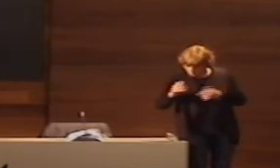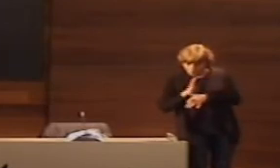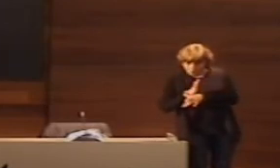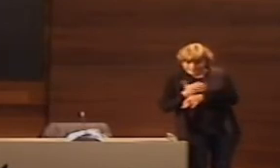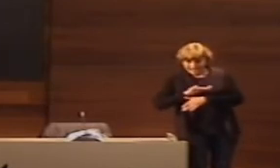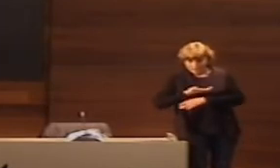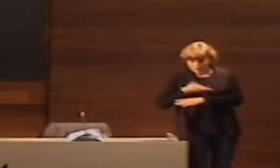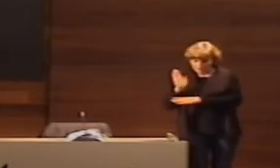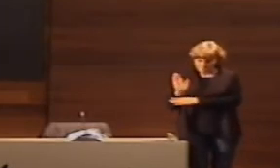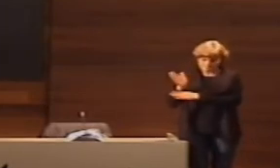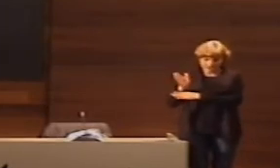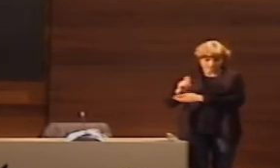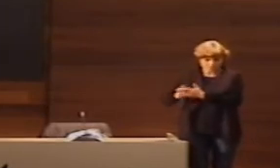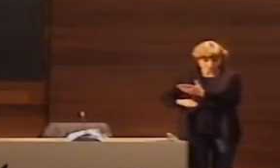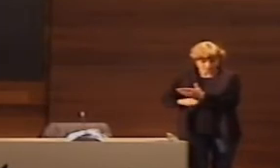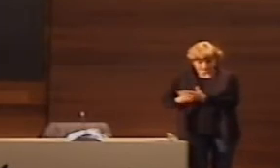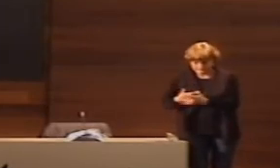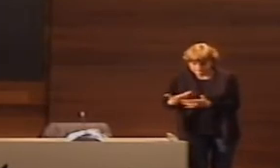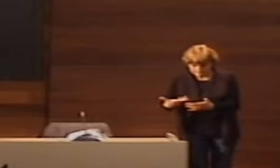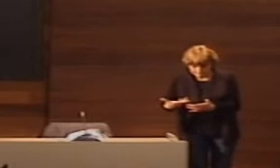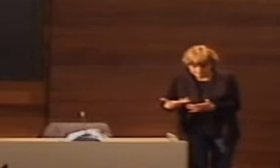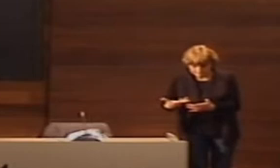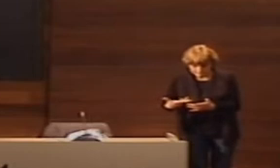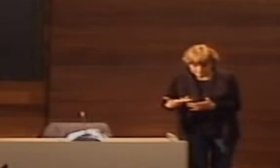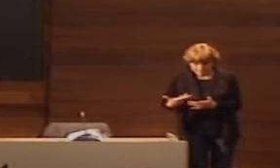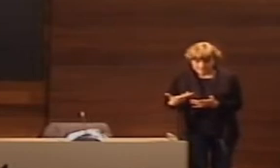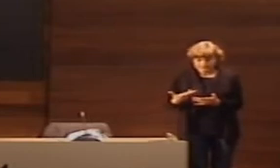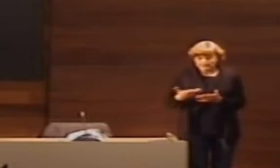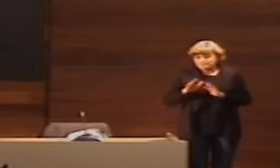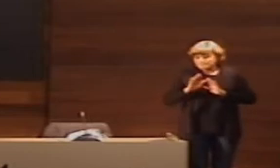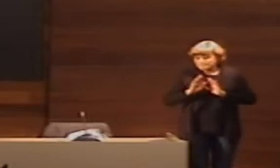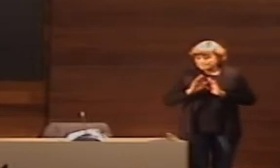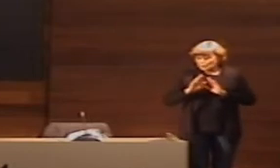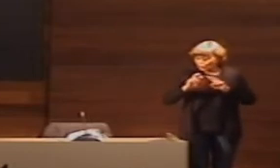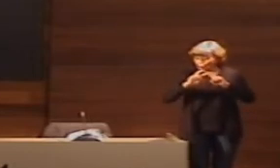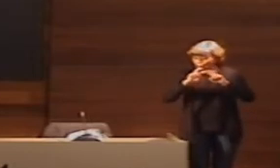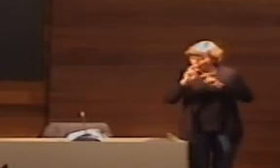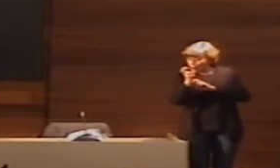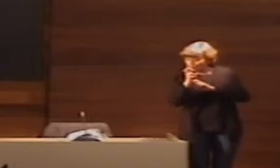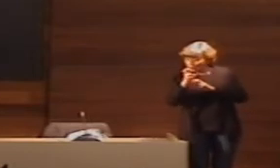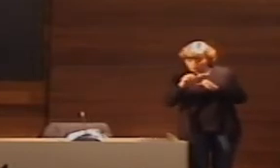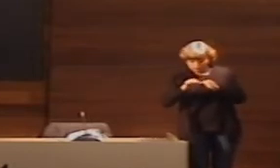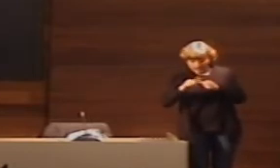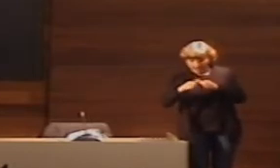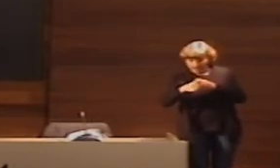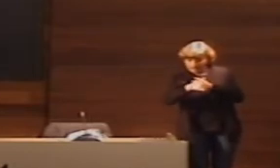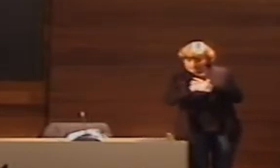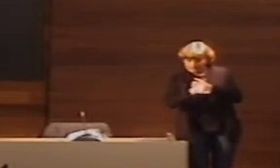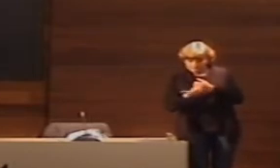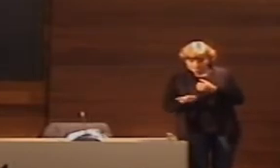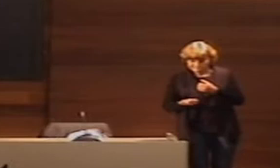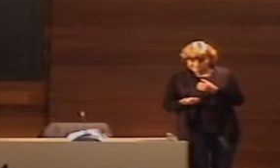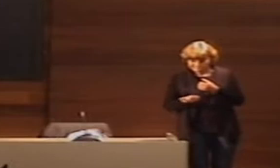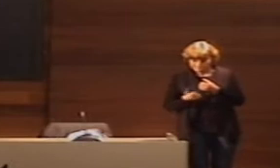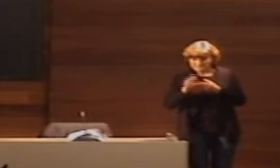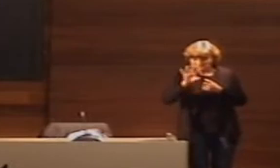Y en cambio hay envases que son completamente difíciles o imposibles de reciclar porque son materiales